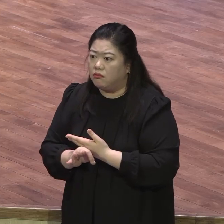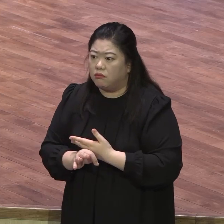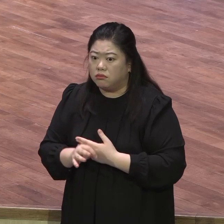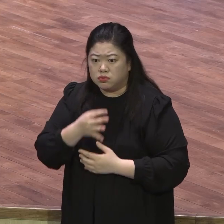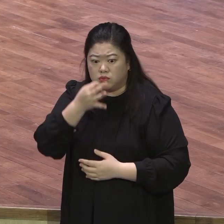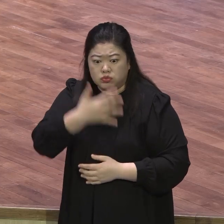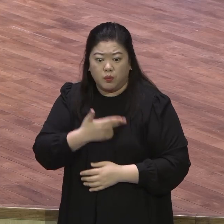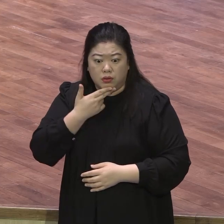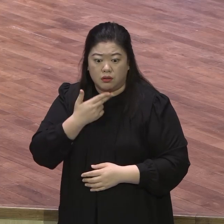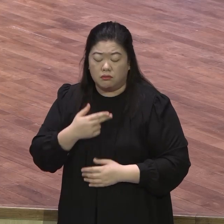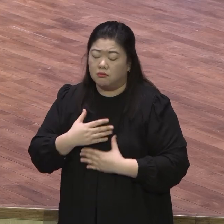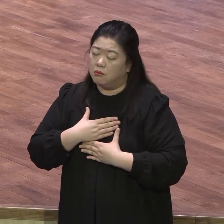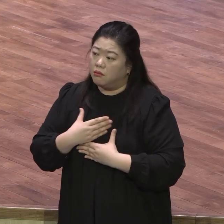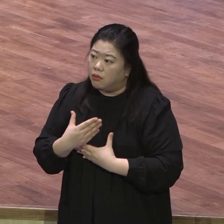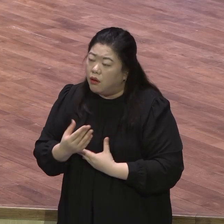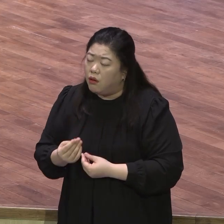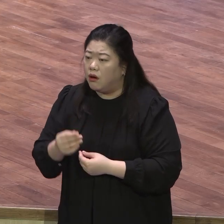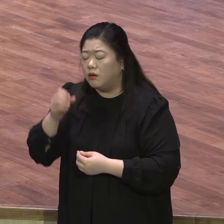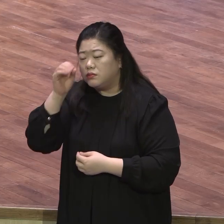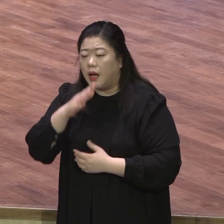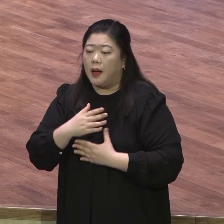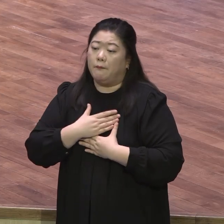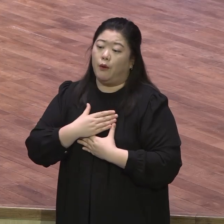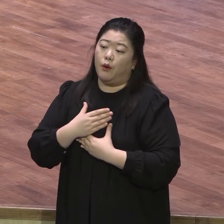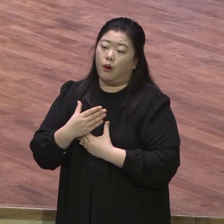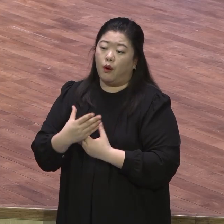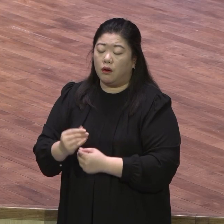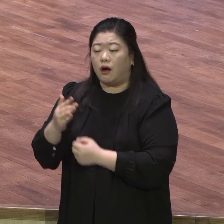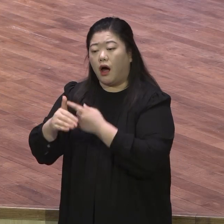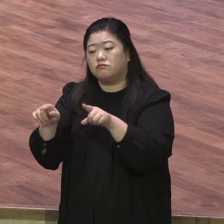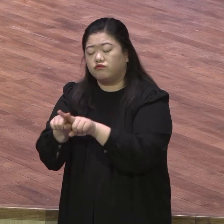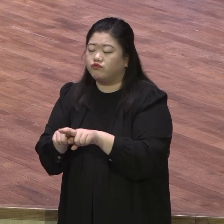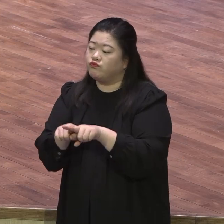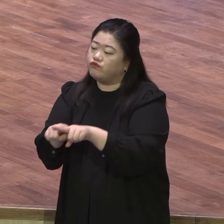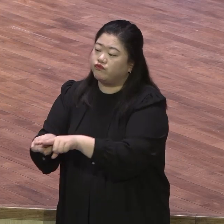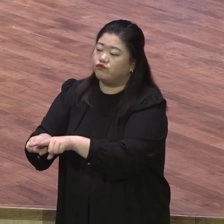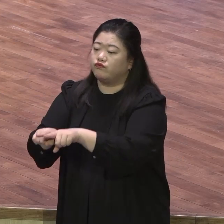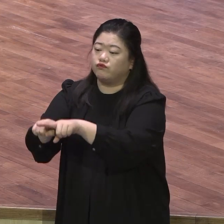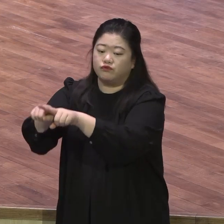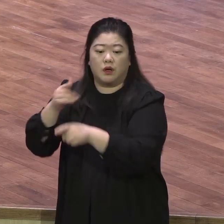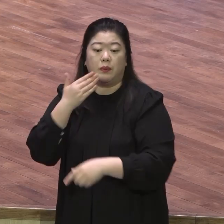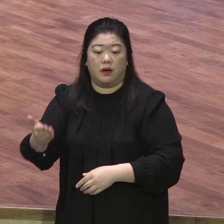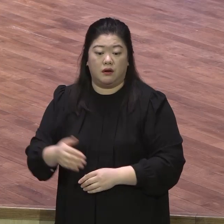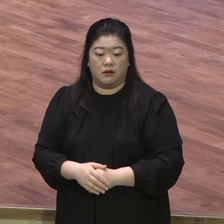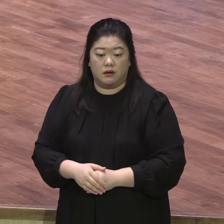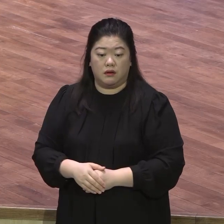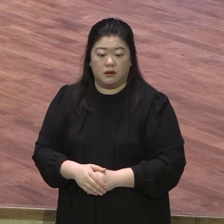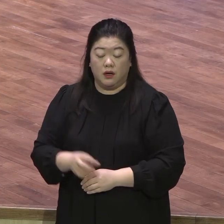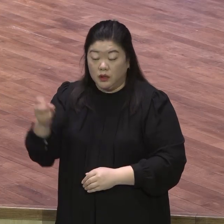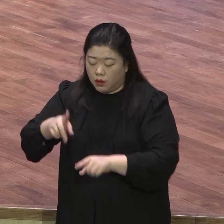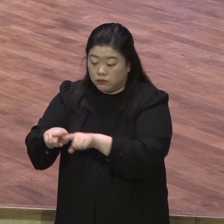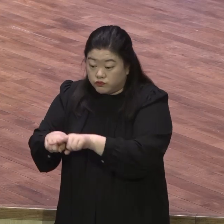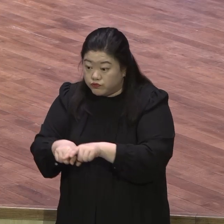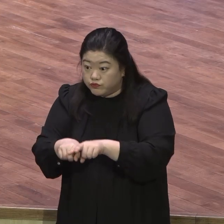완전히 삶의 현장에 살아가게 되어있어요 내 삶의 현장에 살았는데 나 때문에